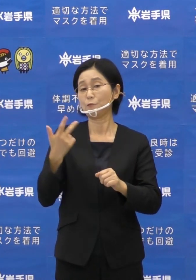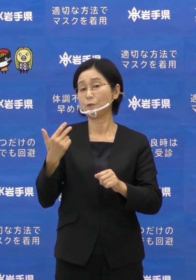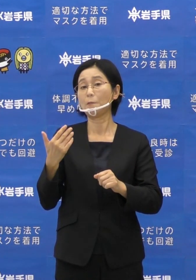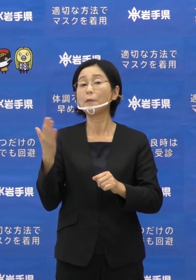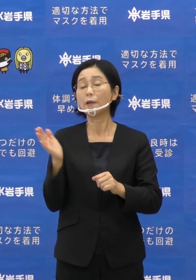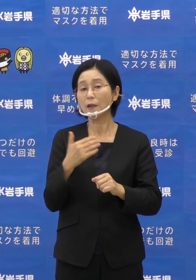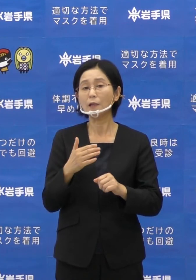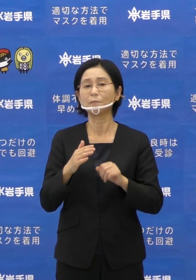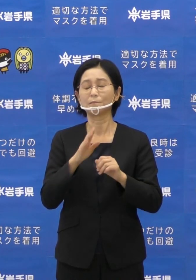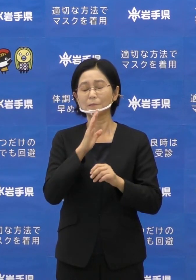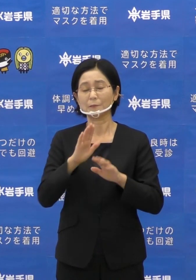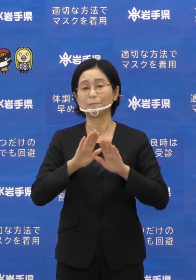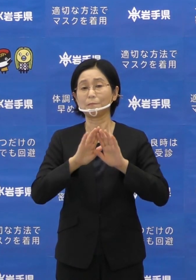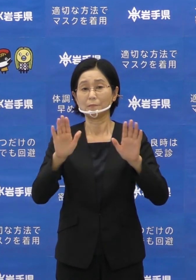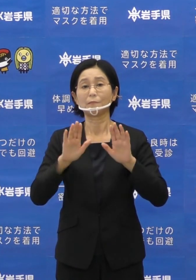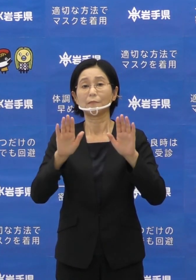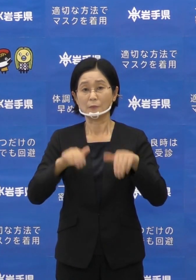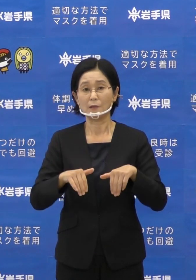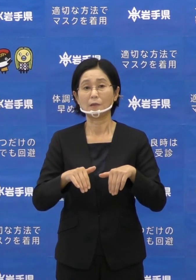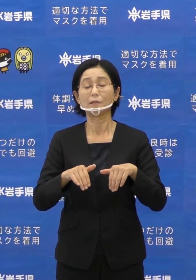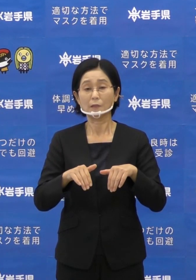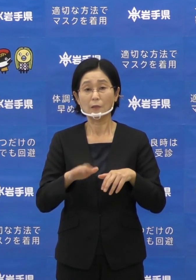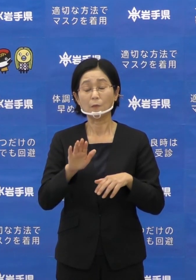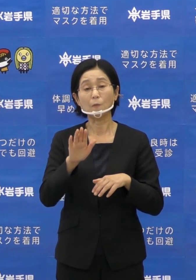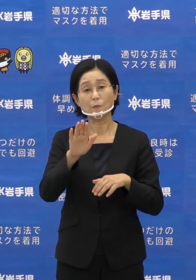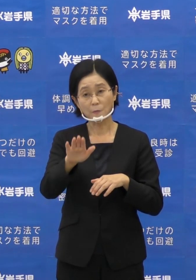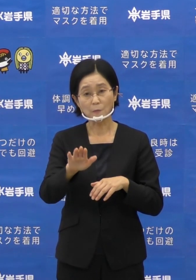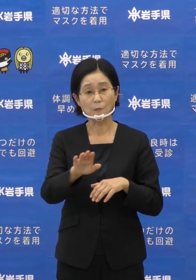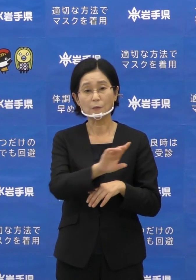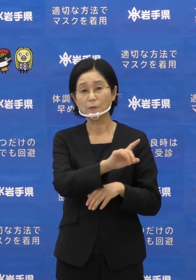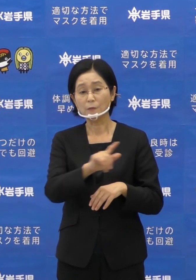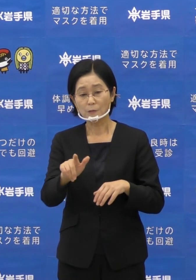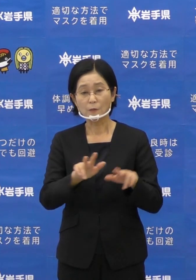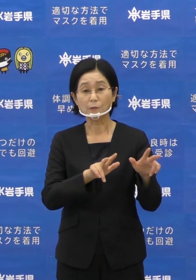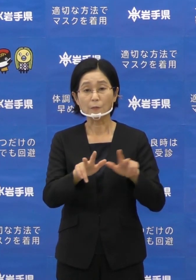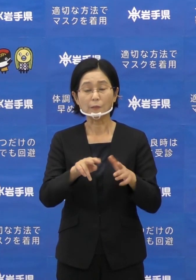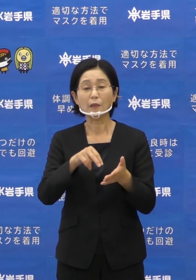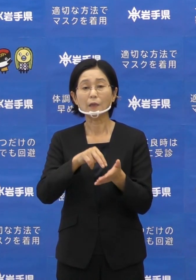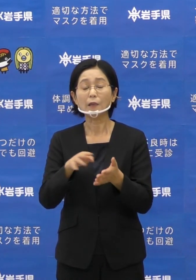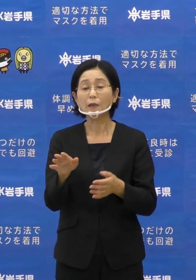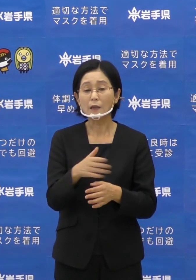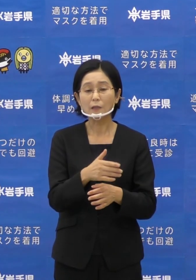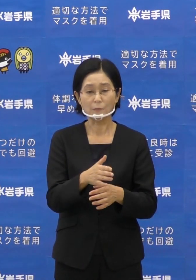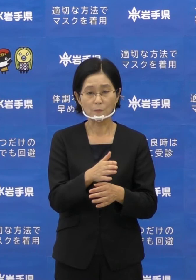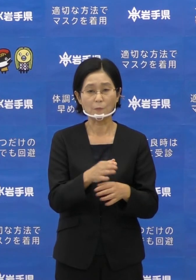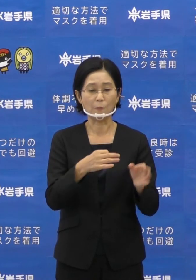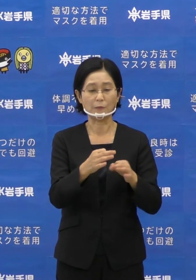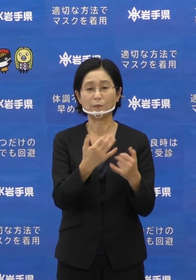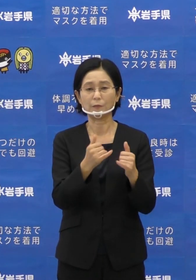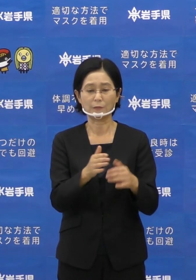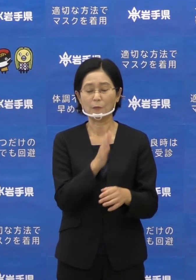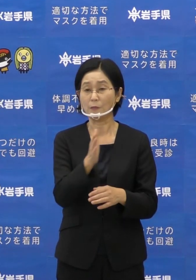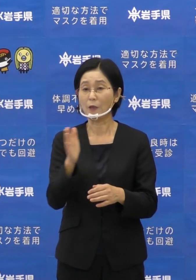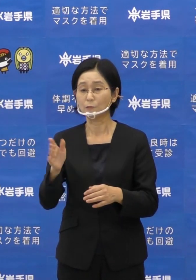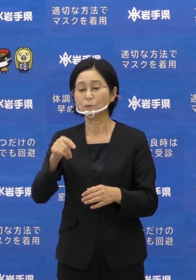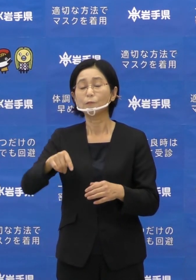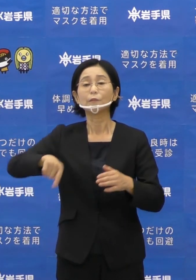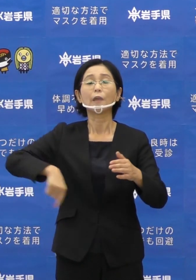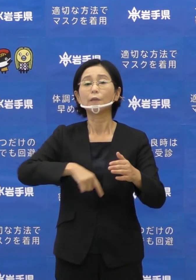てさまざまお願いしていくときのこの説得力の基本になると考えております